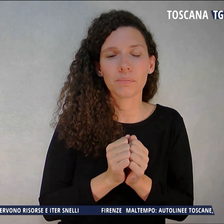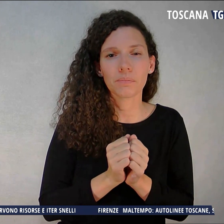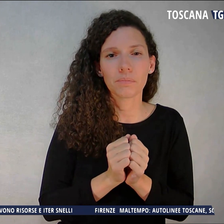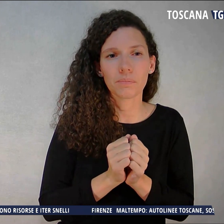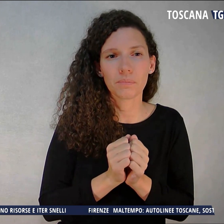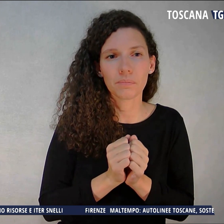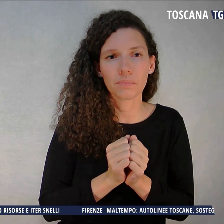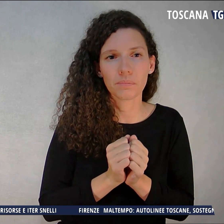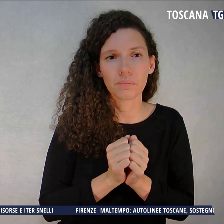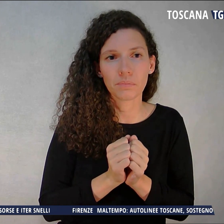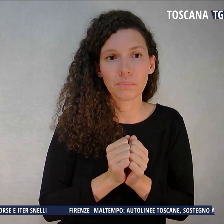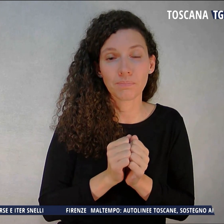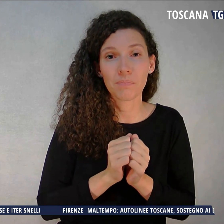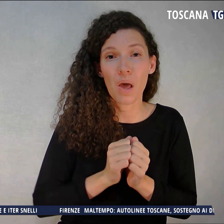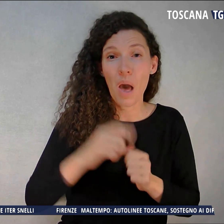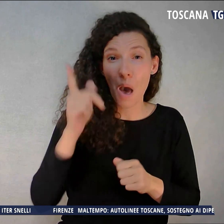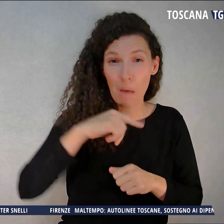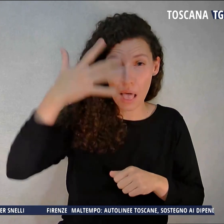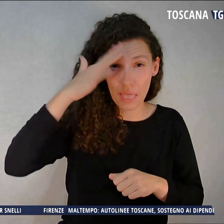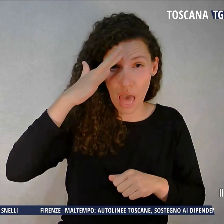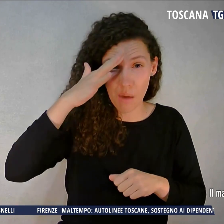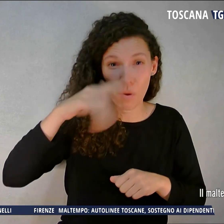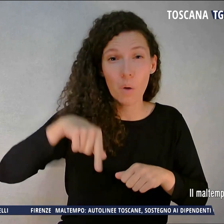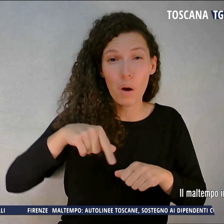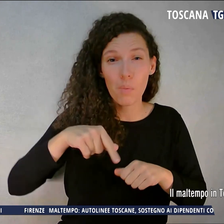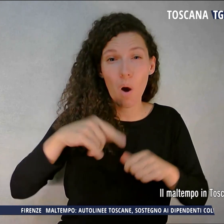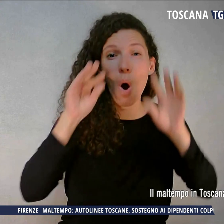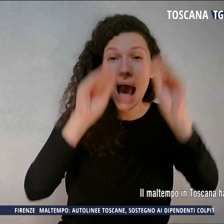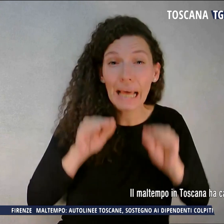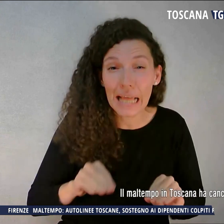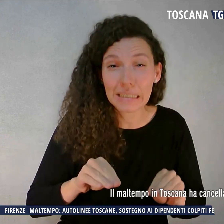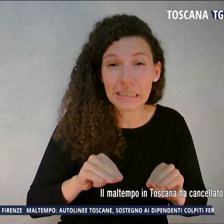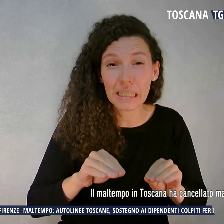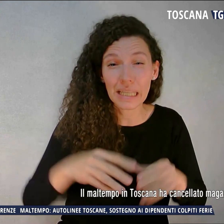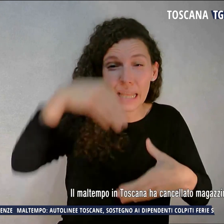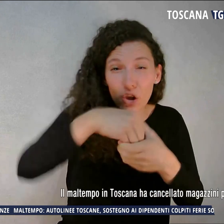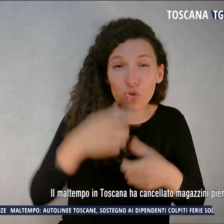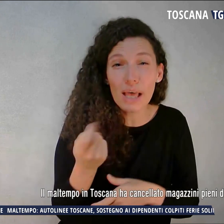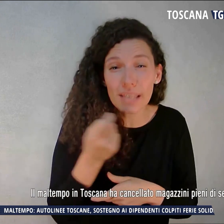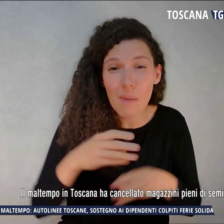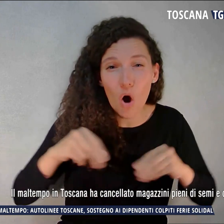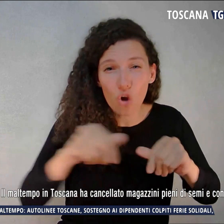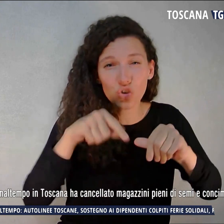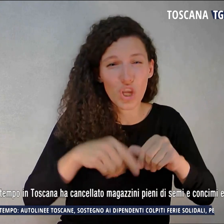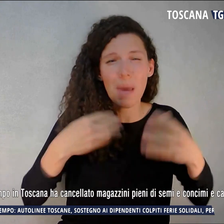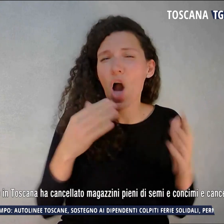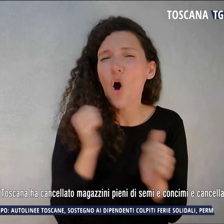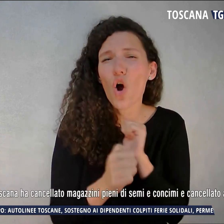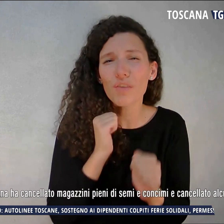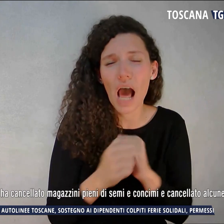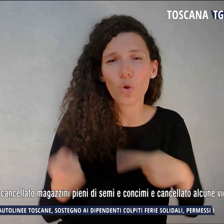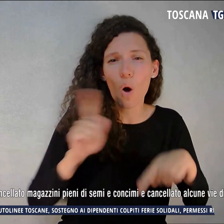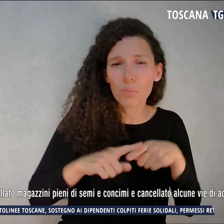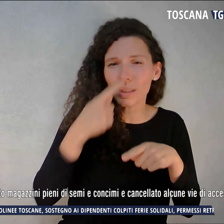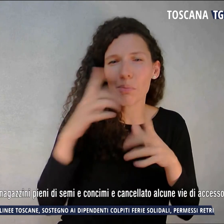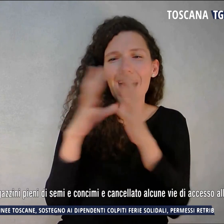E infatti il maltempo ha cancellato magazzini pieni di semi e concimi, cancellato alcune vie di accesso alle aziende